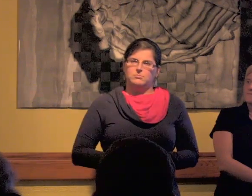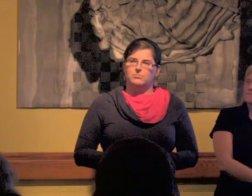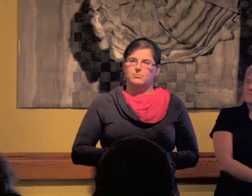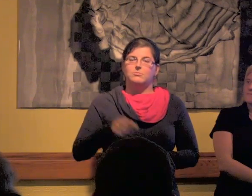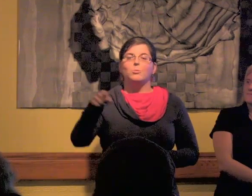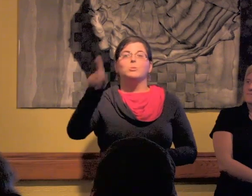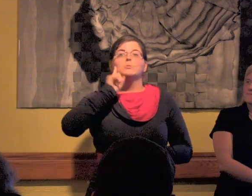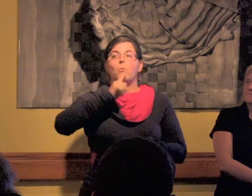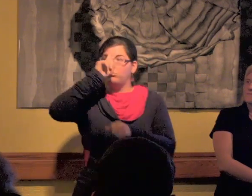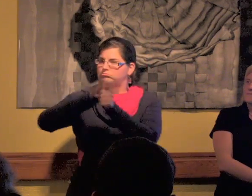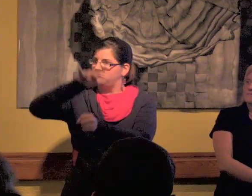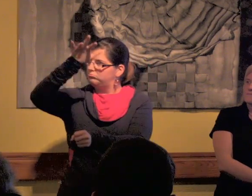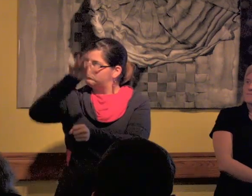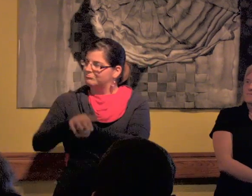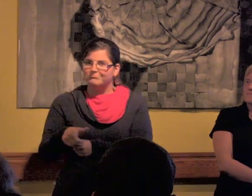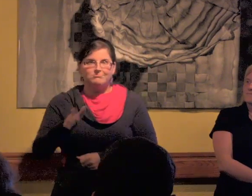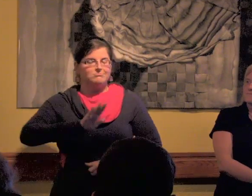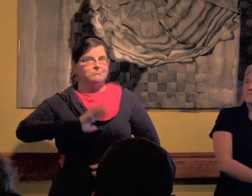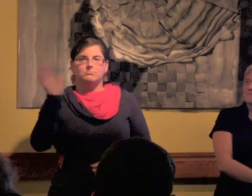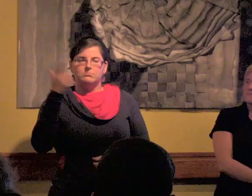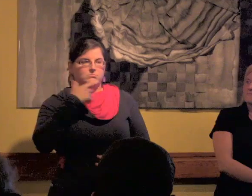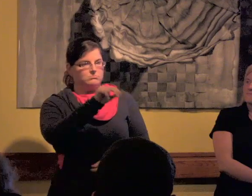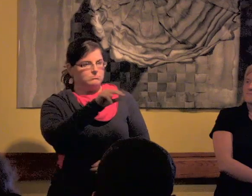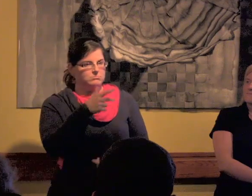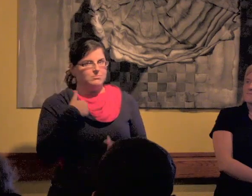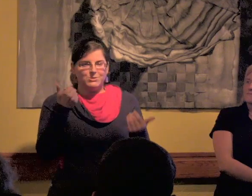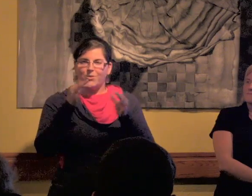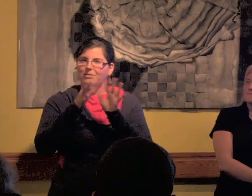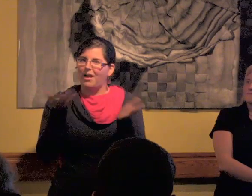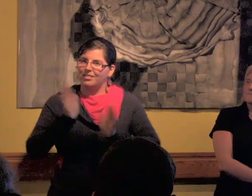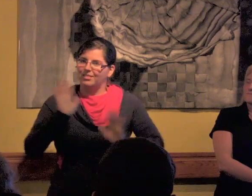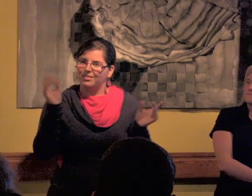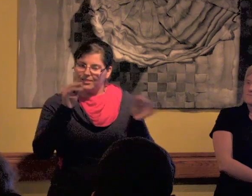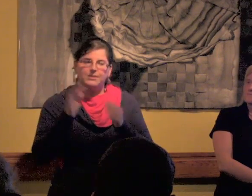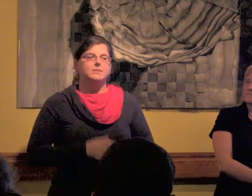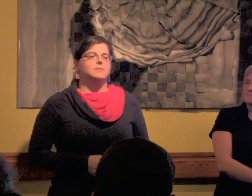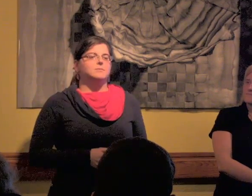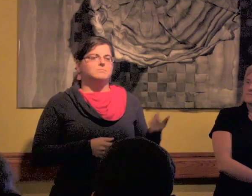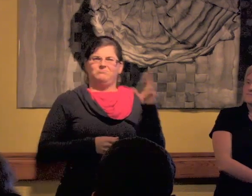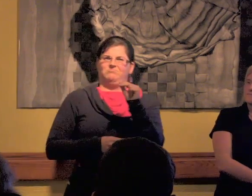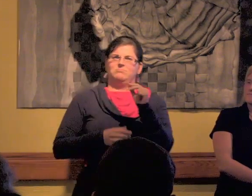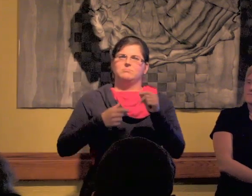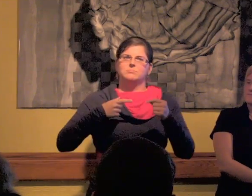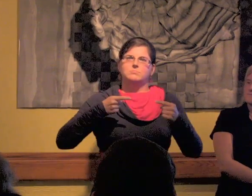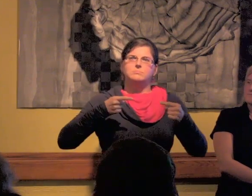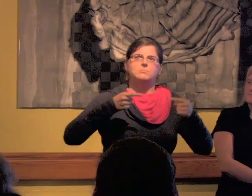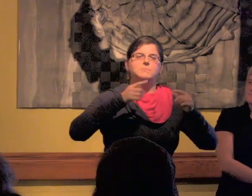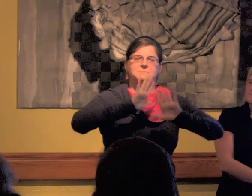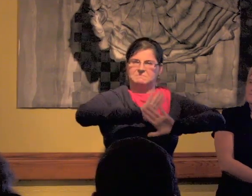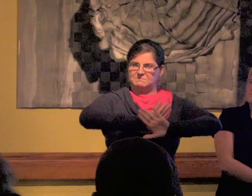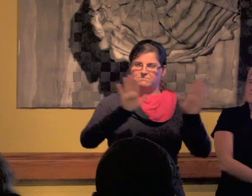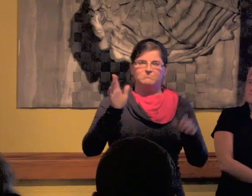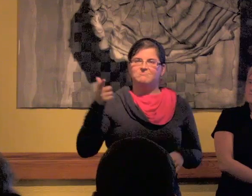pour avoir des services d'interprète pour le stage, c'était un non. Cette personne a fortement réagi et a fait comprendre qu'elle en avait réellement besoin.